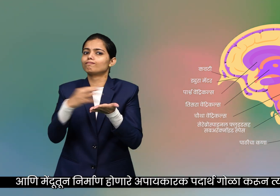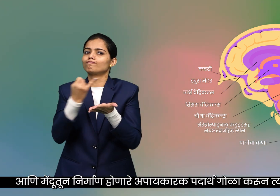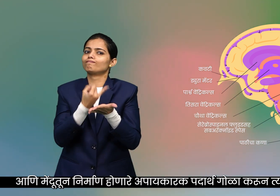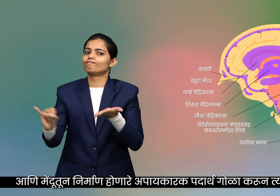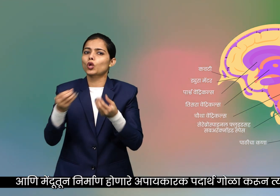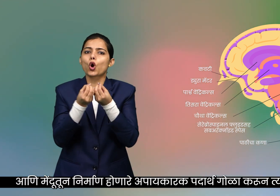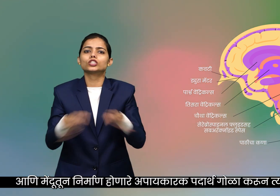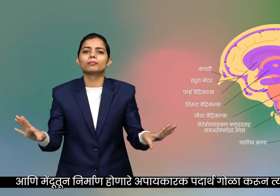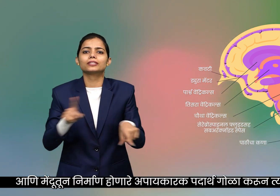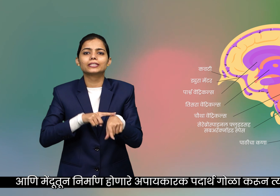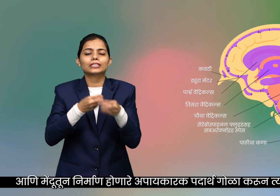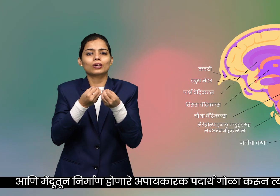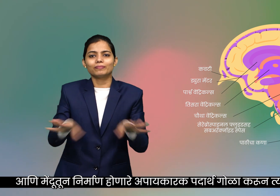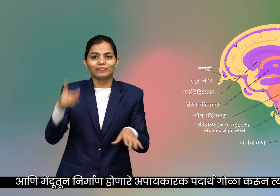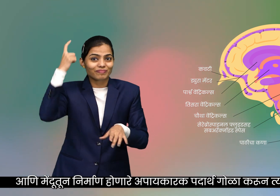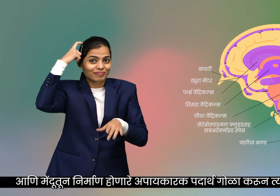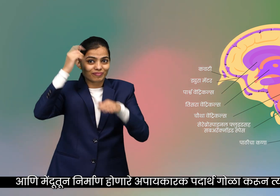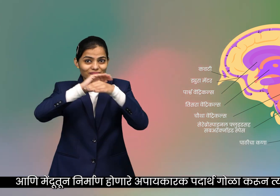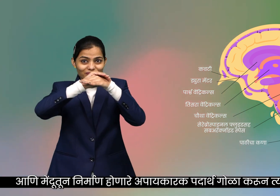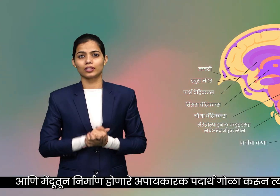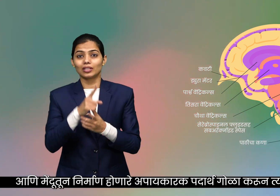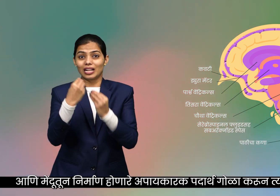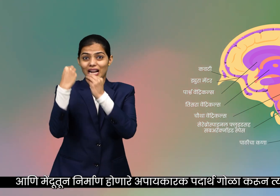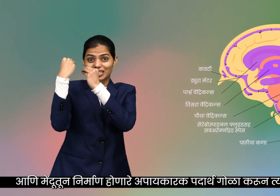होणारे अपायकारक पदार्थ गोळा करून त्यांना बाहेर